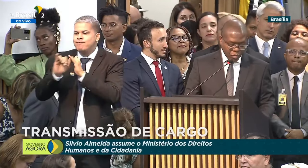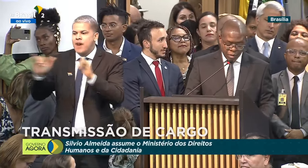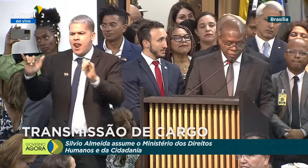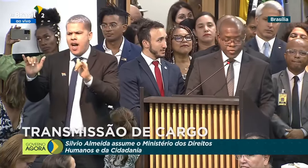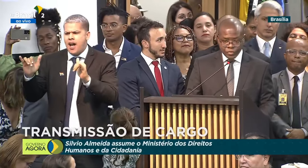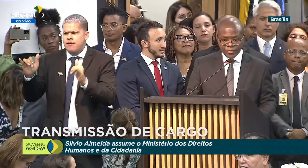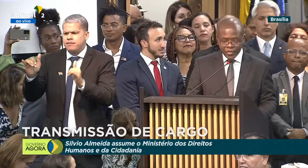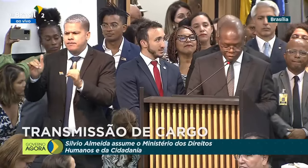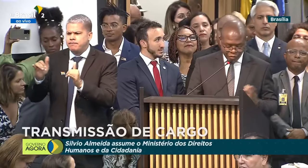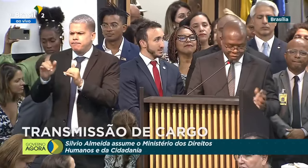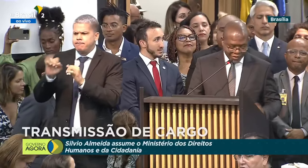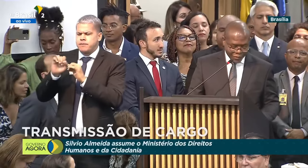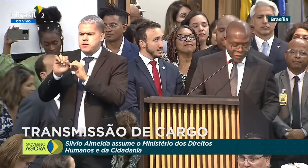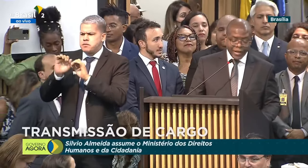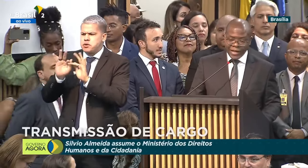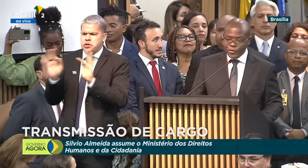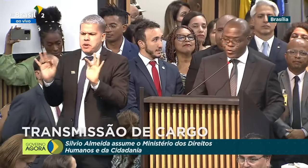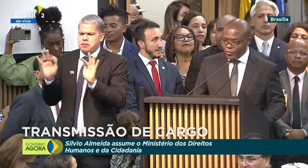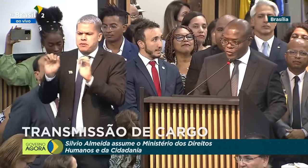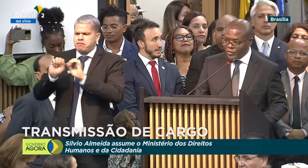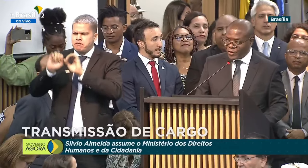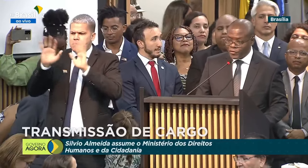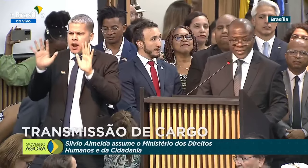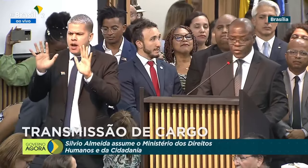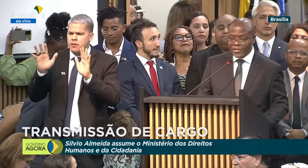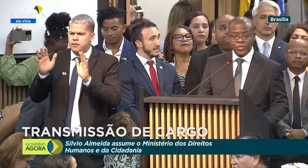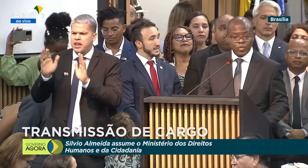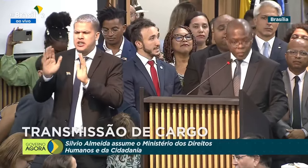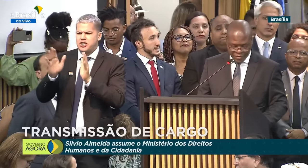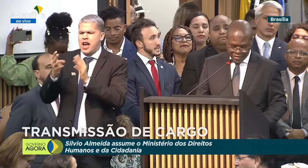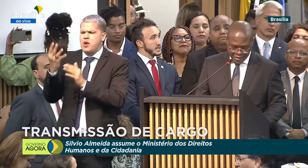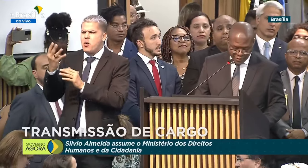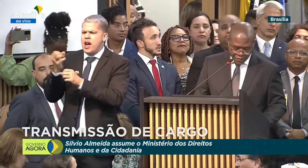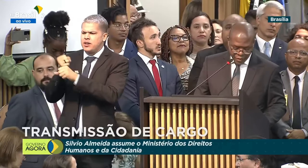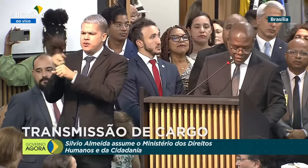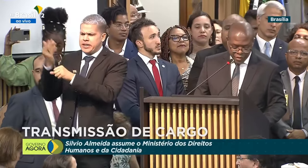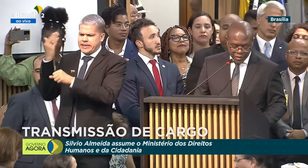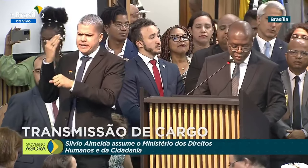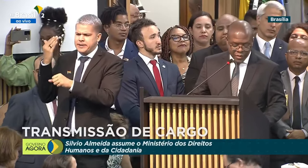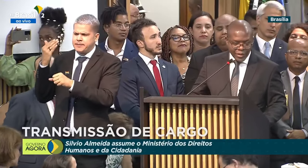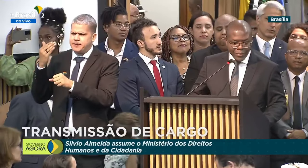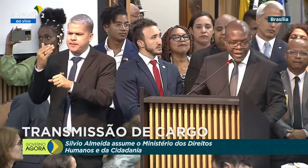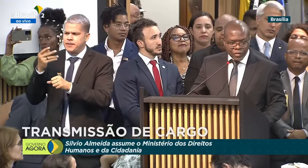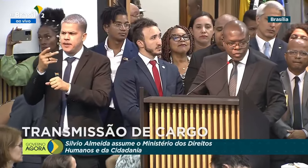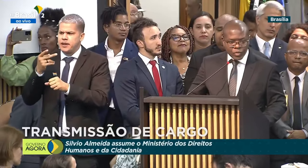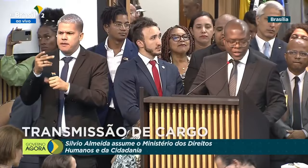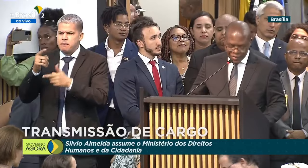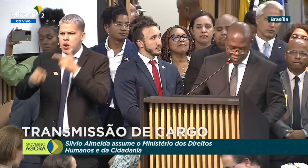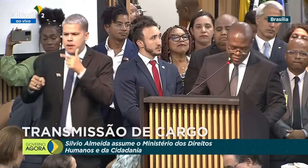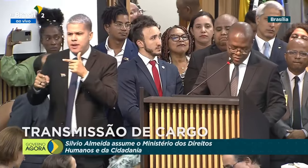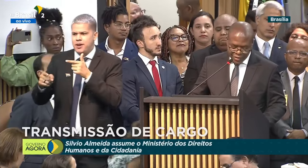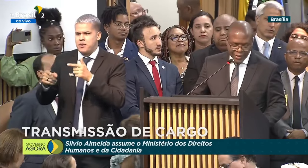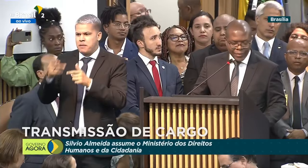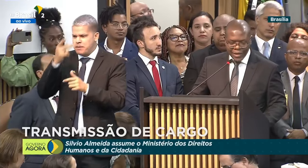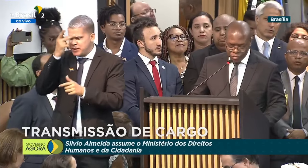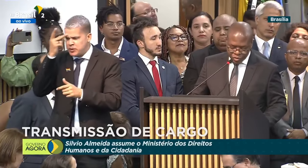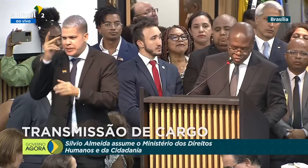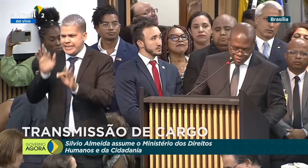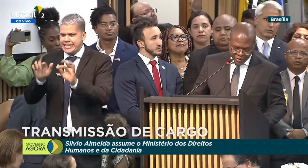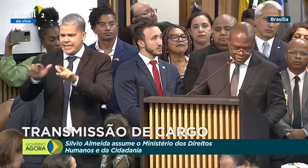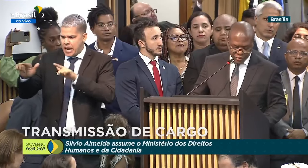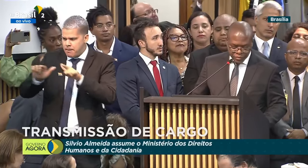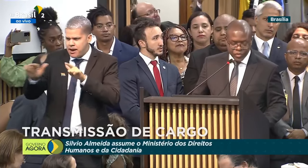dizer óbvio óbvio que no entanto foi negado Nos últimos quatro anos vou dizer coisas óbvias aqui trabalhadoras e